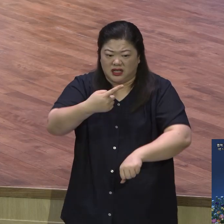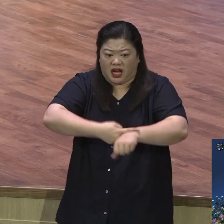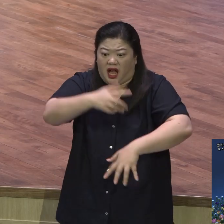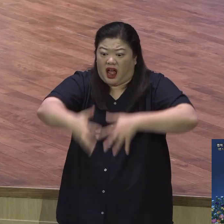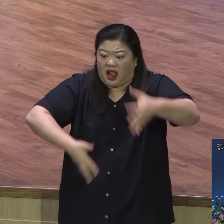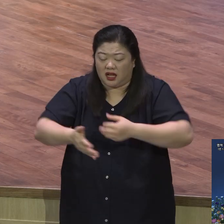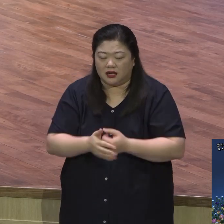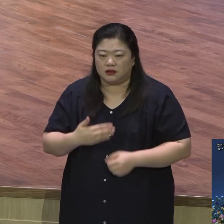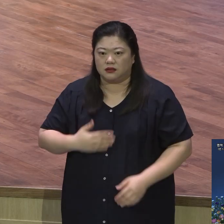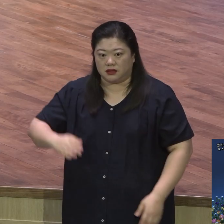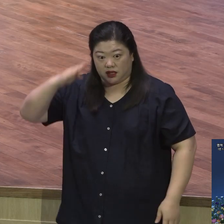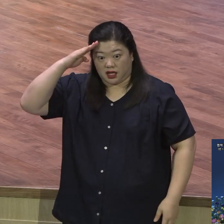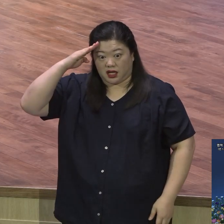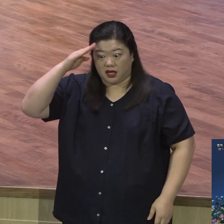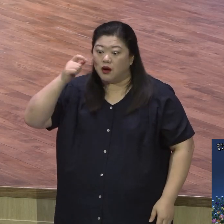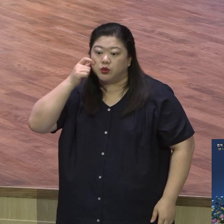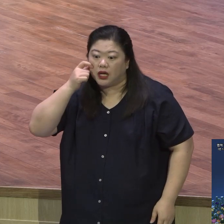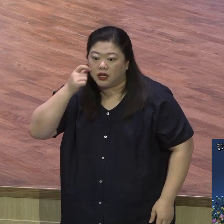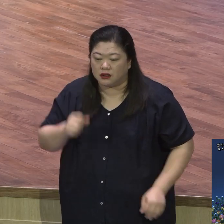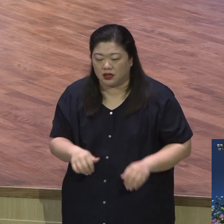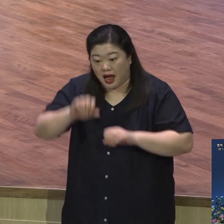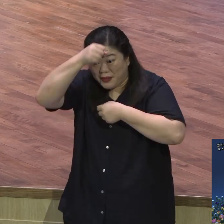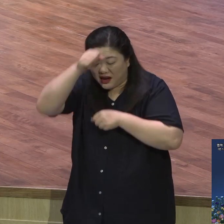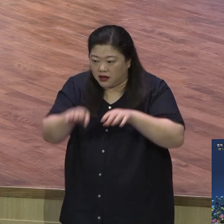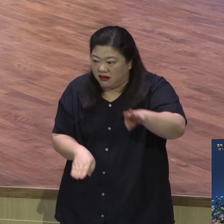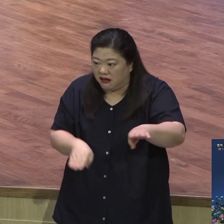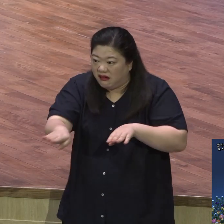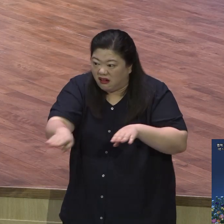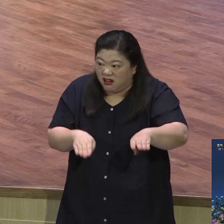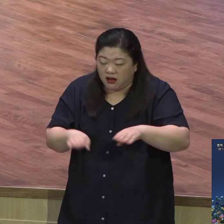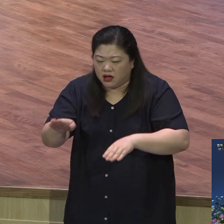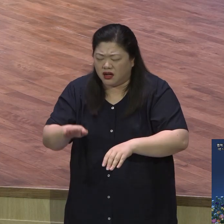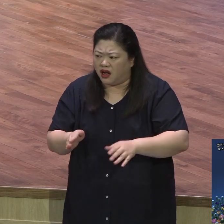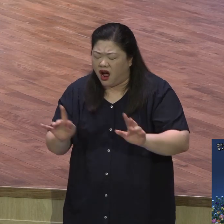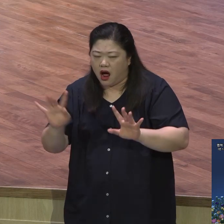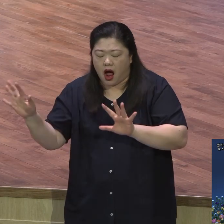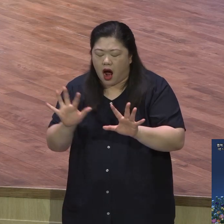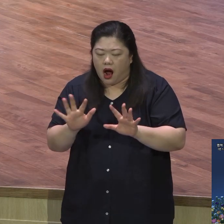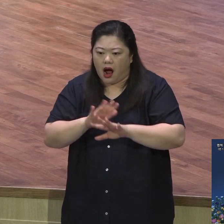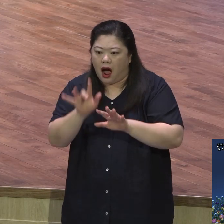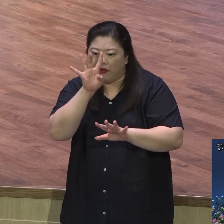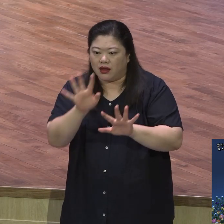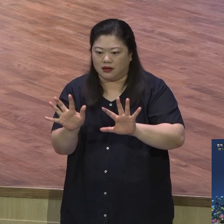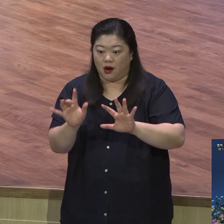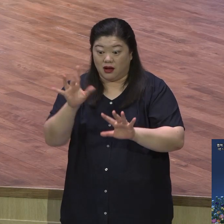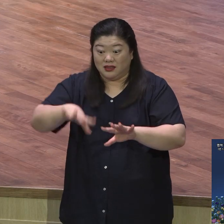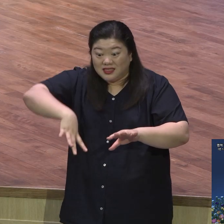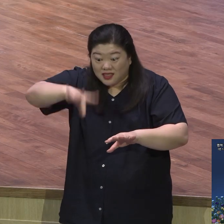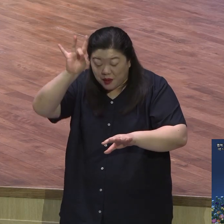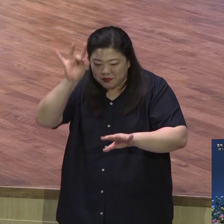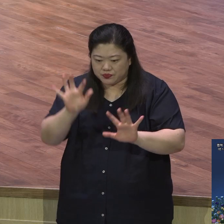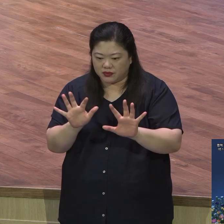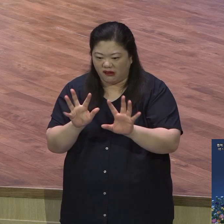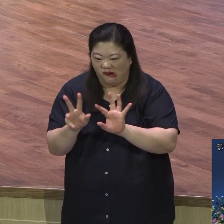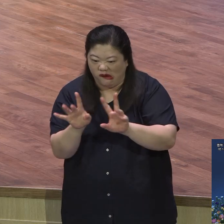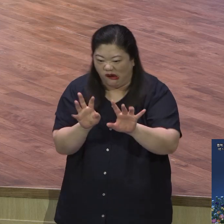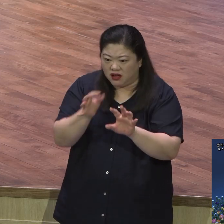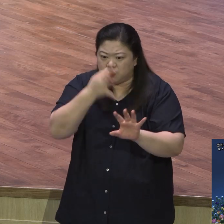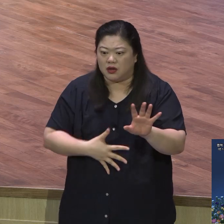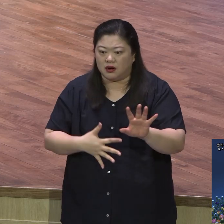자대로 못 맞춰요. 좌양우 우양우 막 오합지졸이라고 하죠. 앞뒤 좌우를 모르는 사람. 얼마나 가관이에요. 가관.